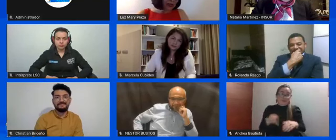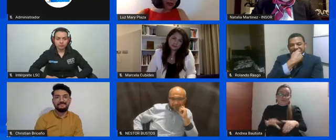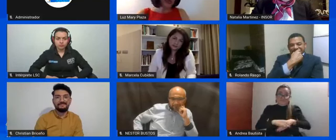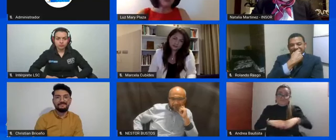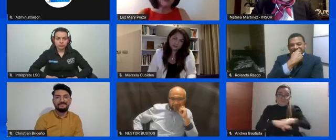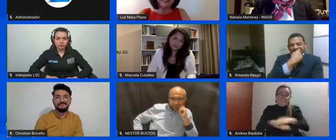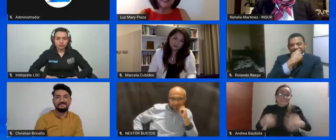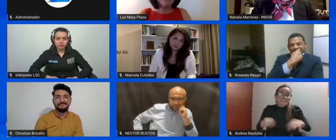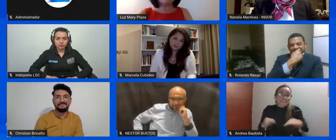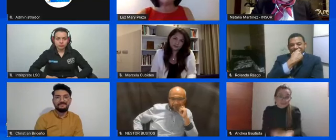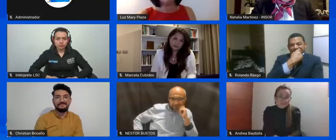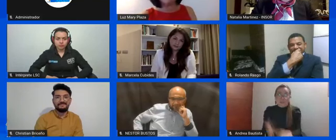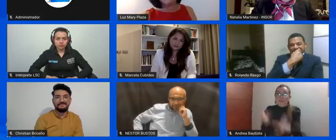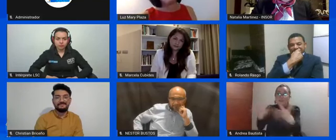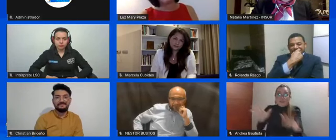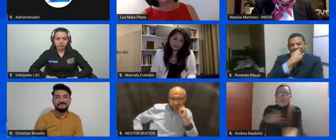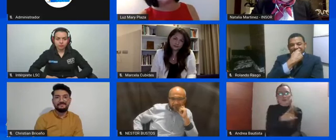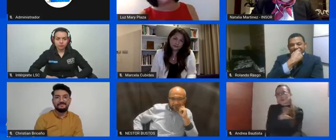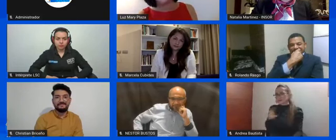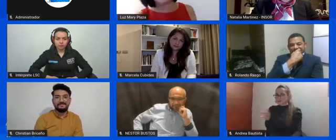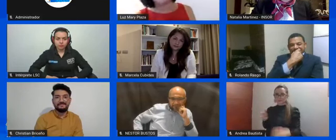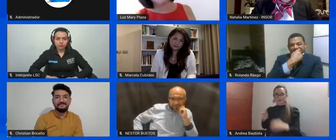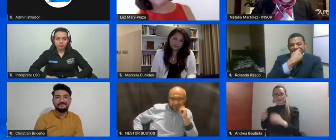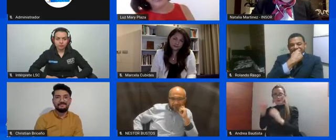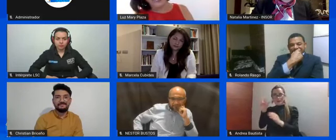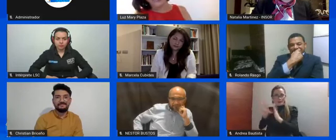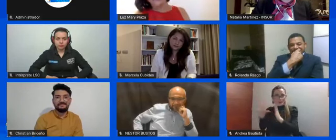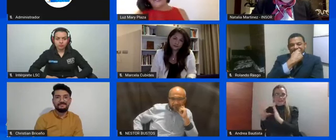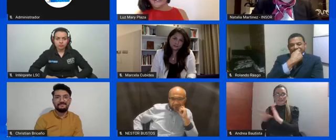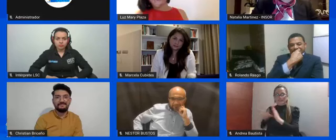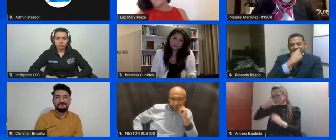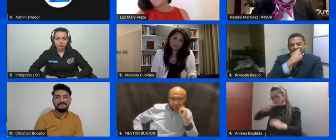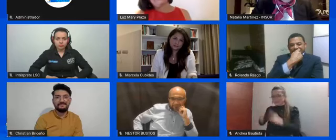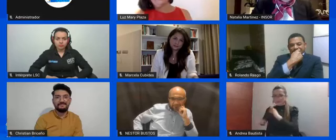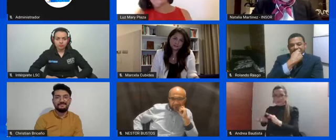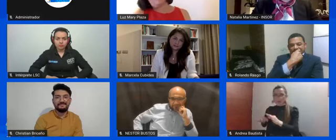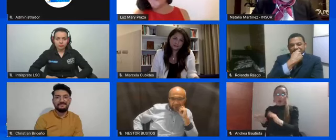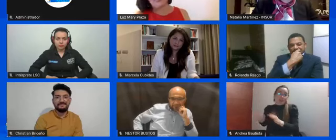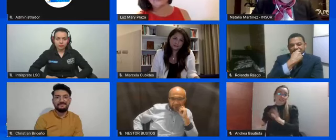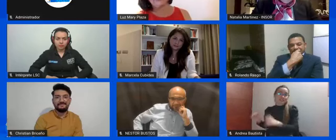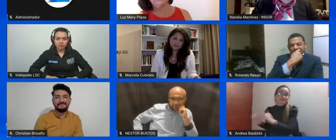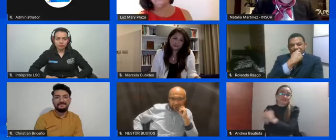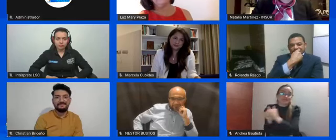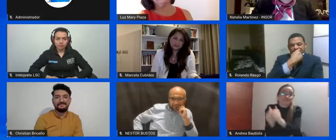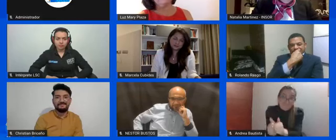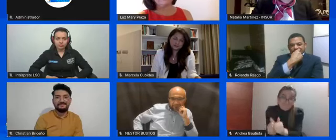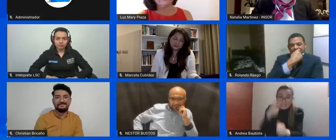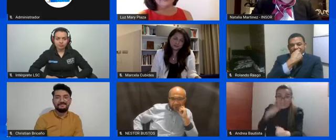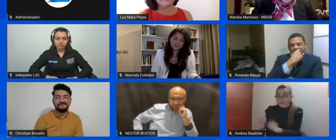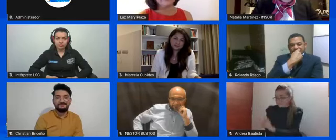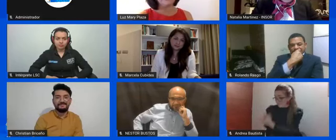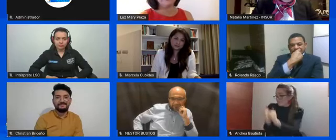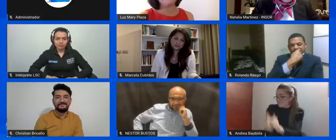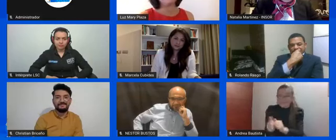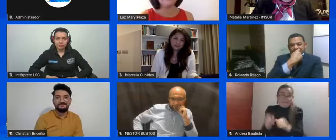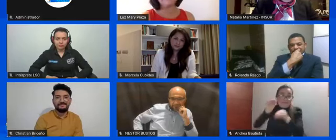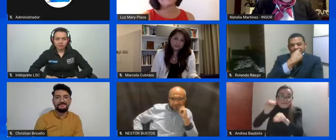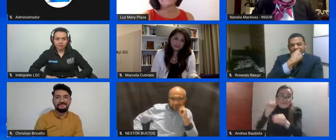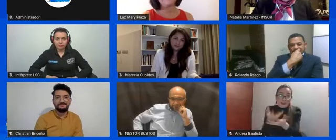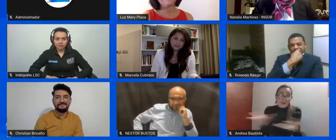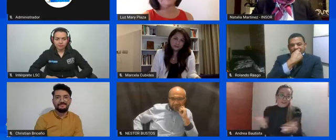con tu hijo o tu niña llevarla a las reuniones. Eso es parte de lo que uno hace detrás de las